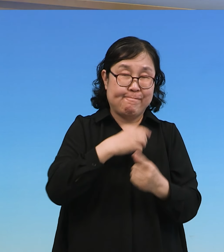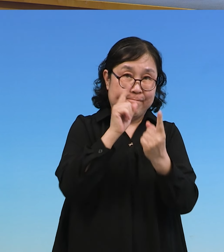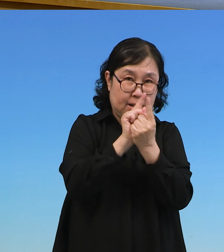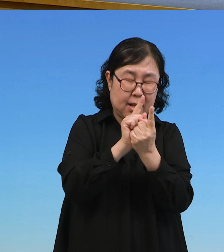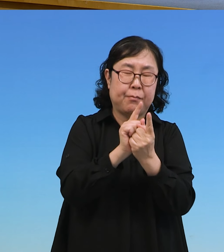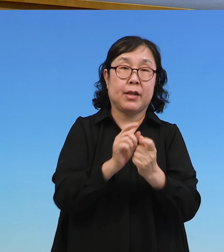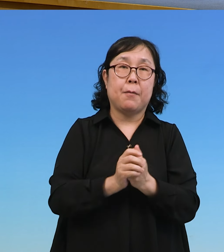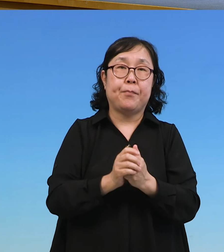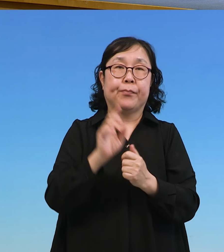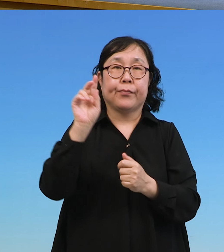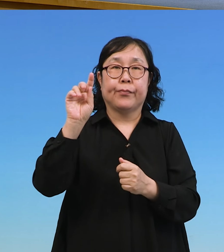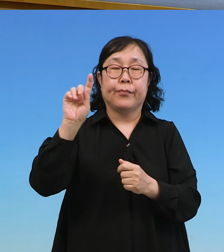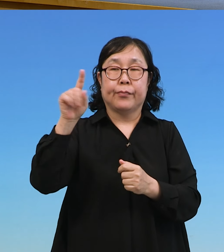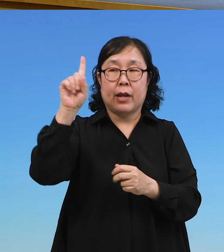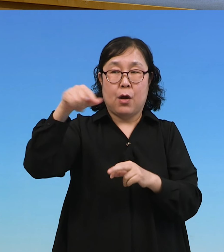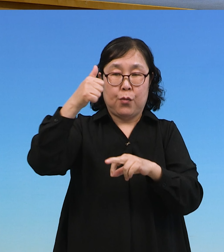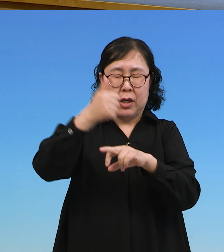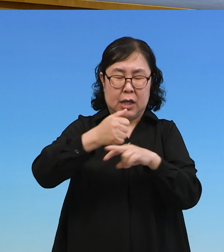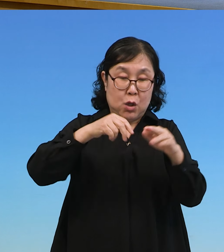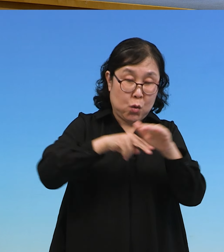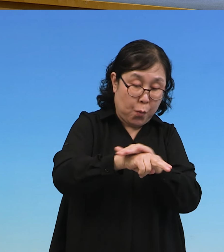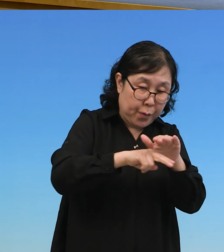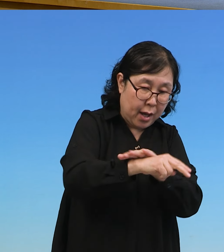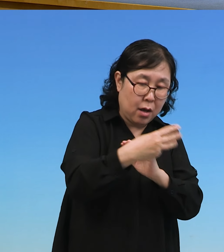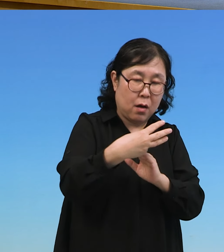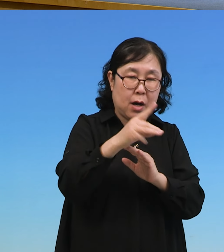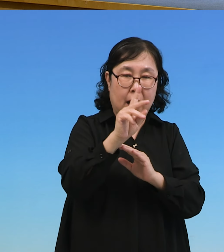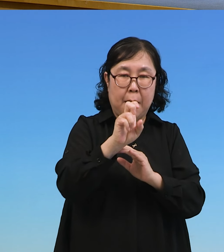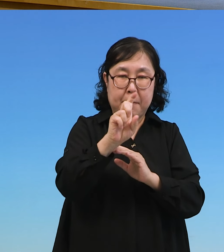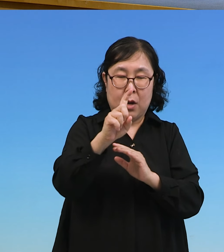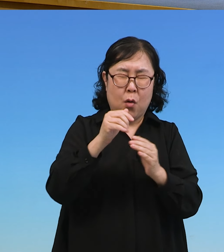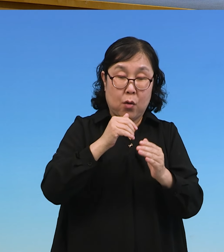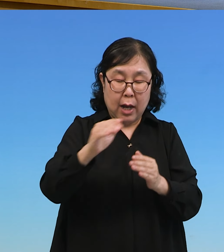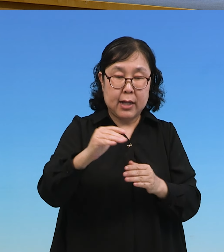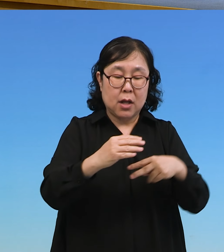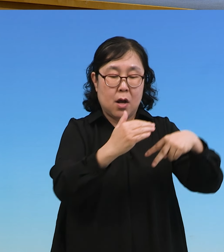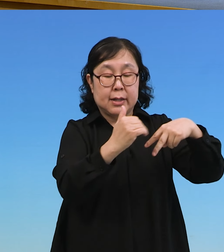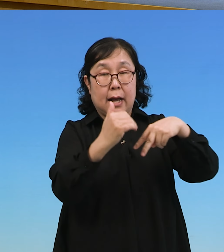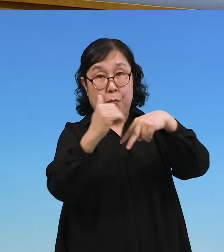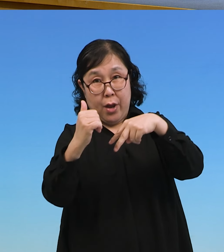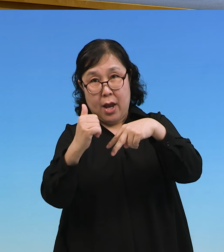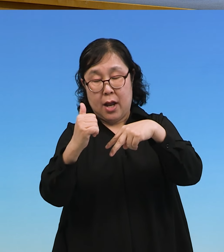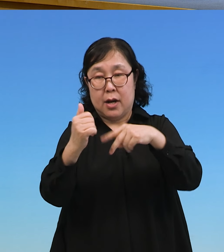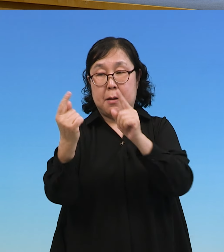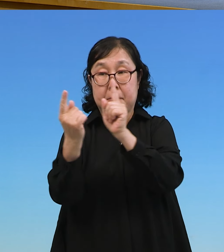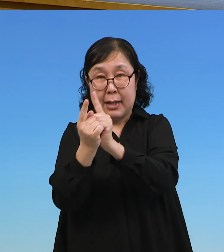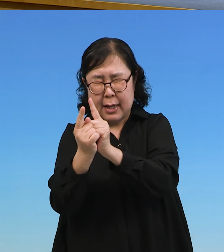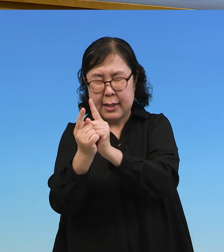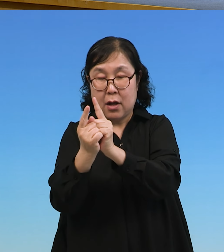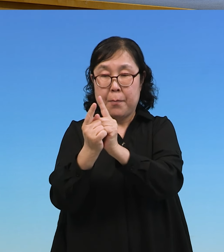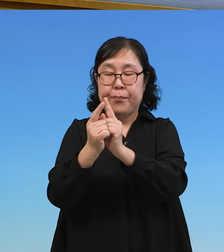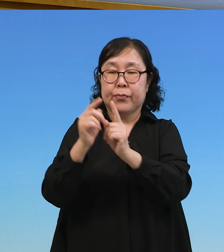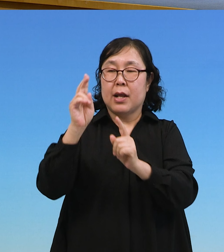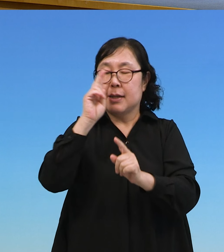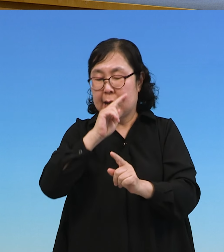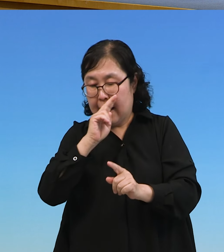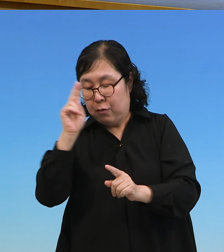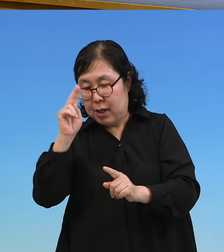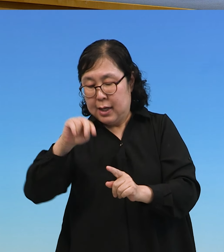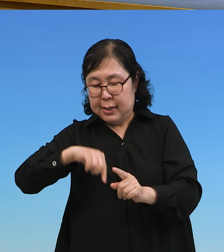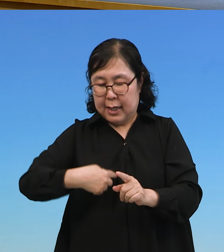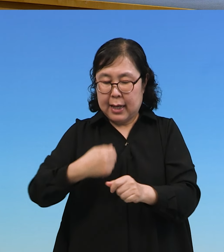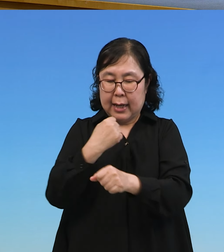18절입니다. 다윗이 도피하여 라마로 가서 사무엘에게로 나아가서 사울이 자기에게 행한 일을